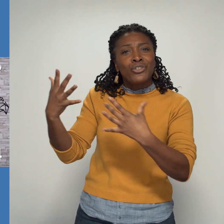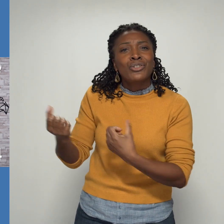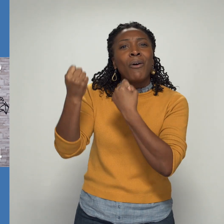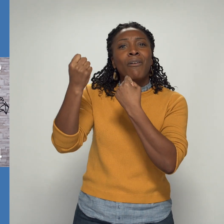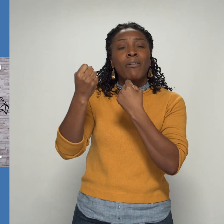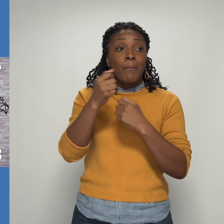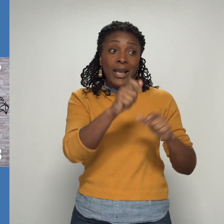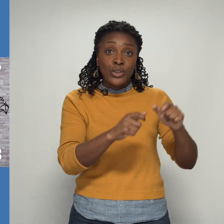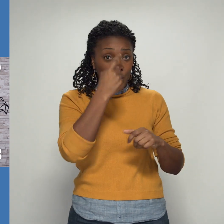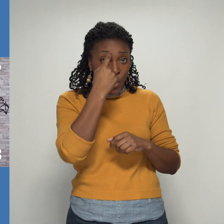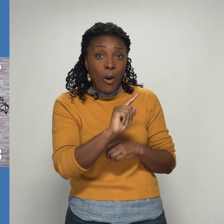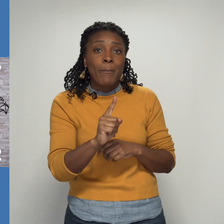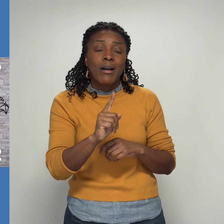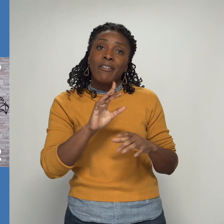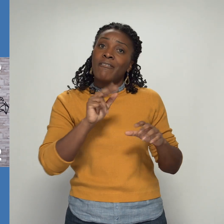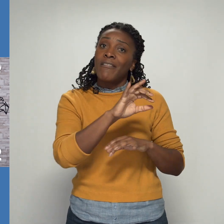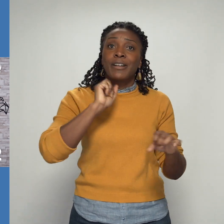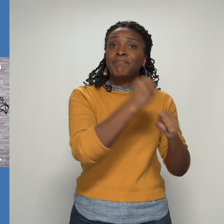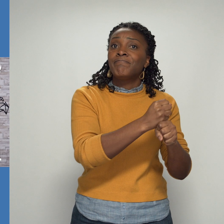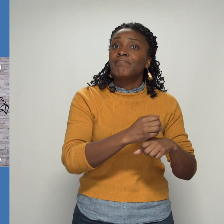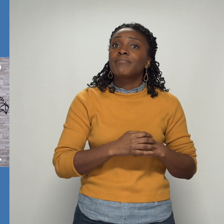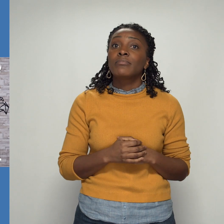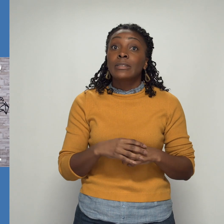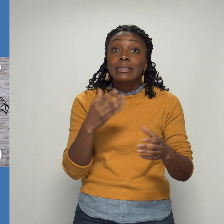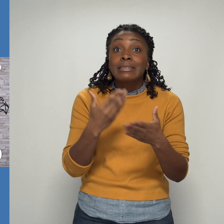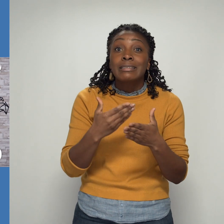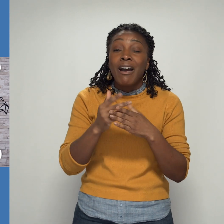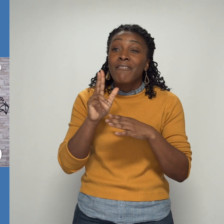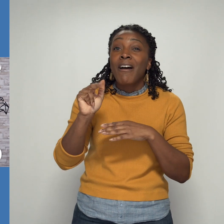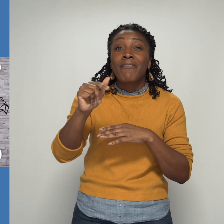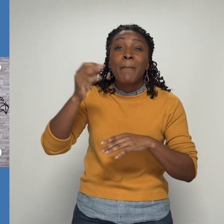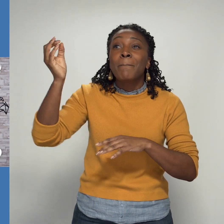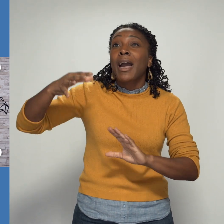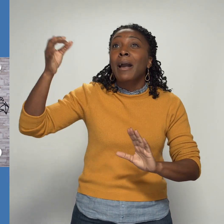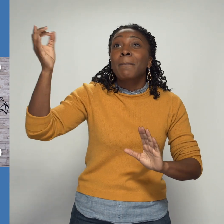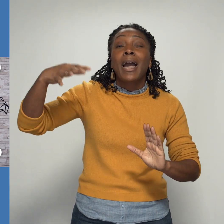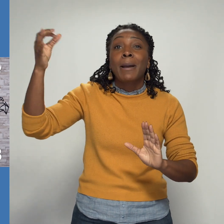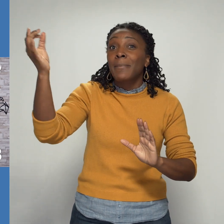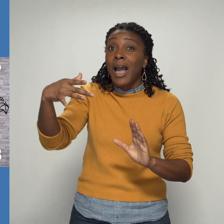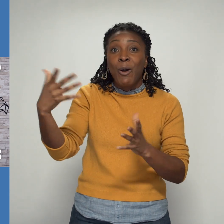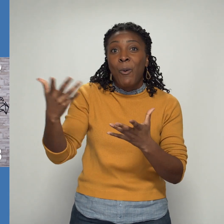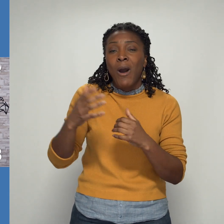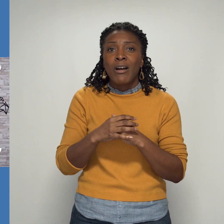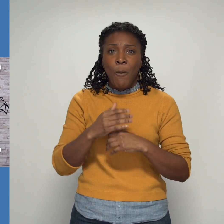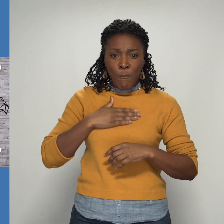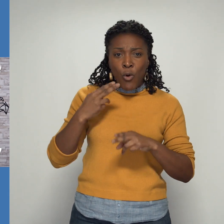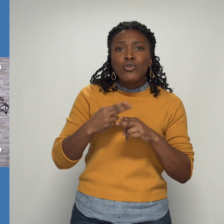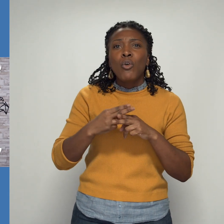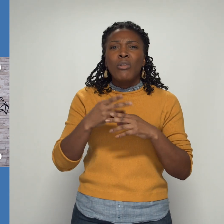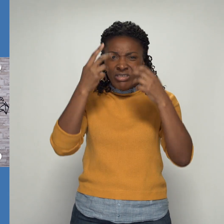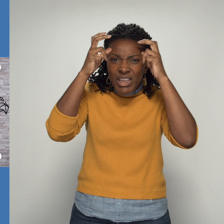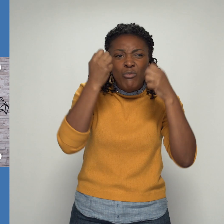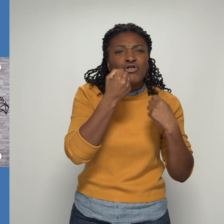sera sauvé, mais celui qui ne croira pas sera condamné. Voici les signes miraculeux qui accompagneront ceux qui auront cru. En mon nom,